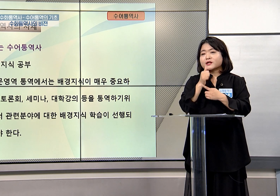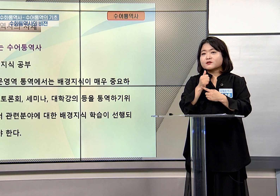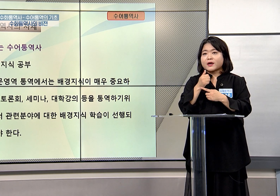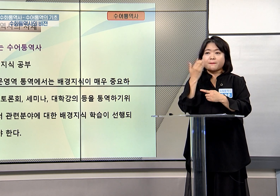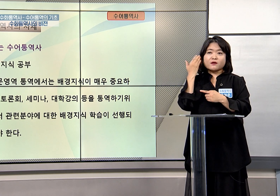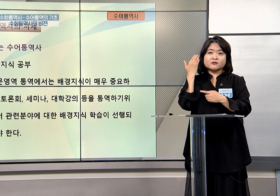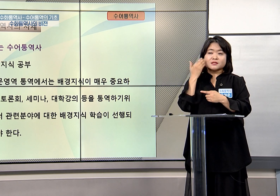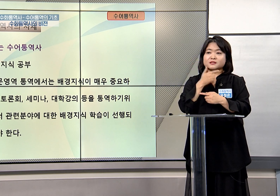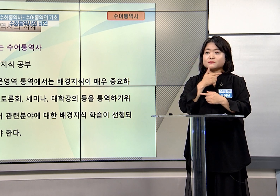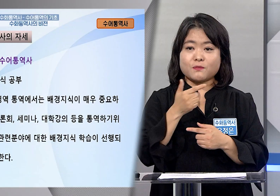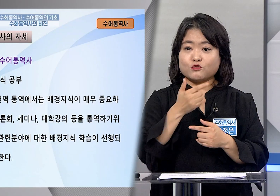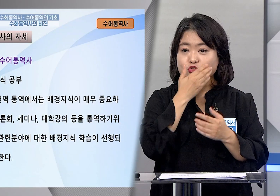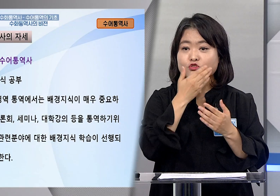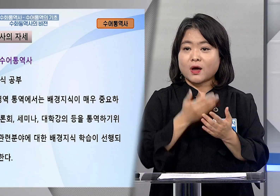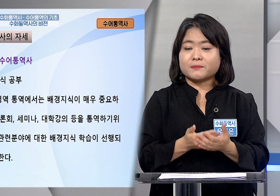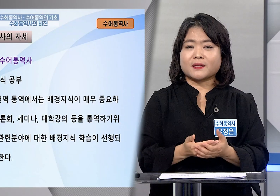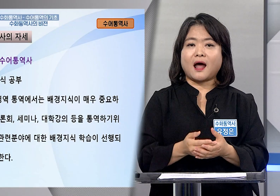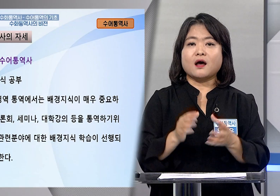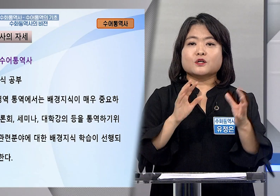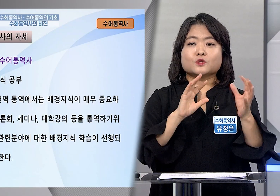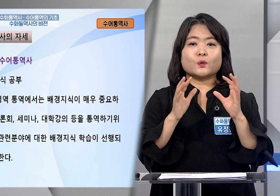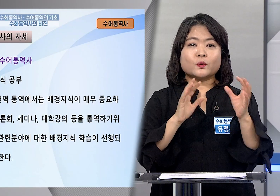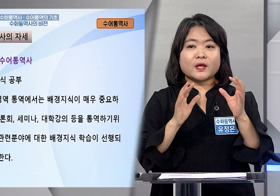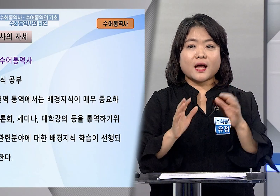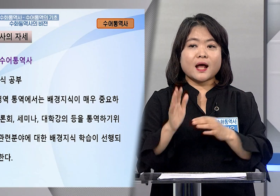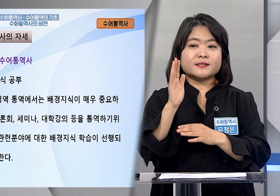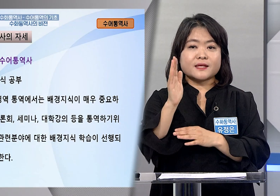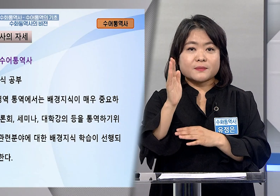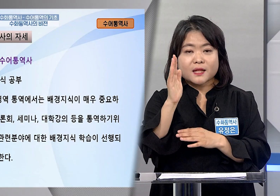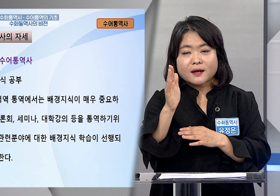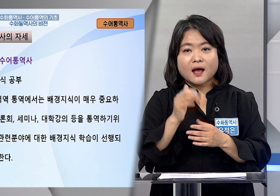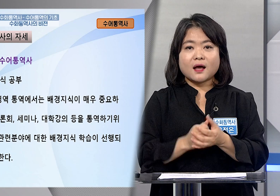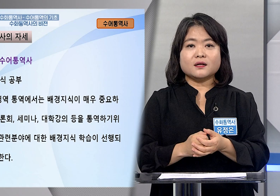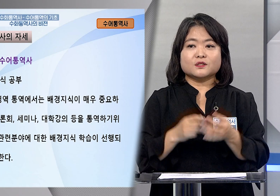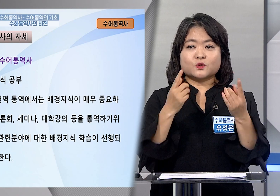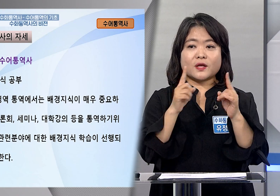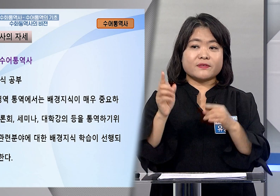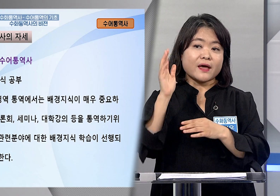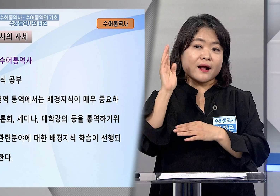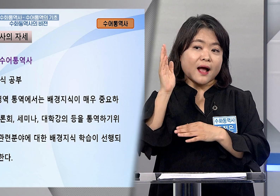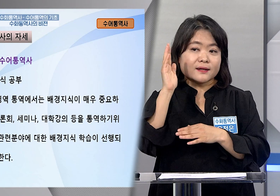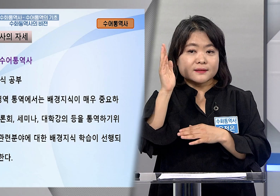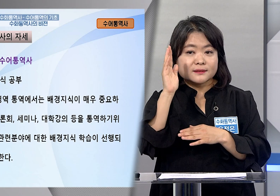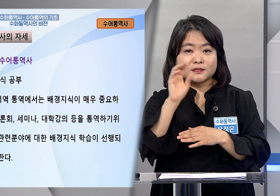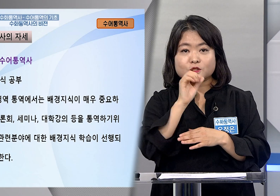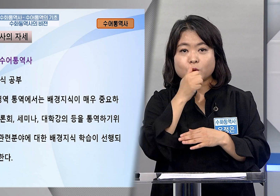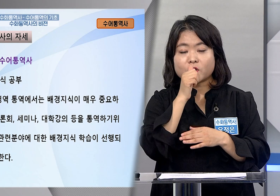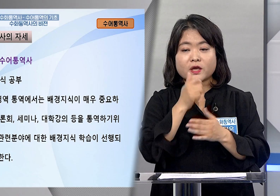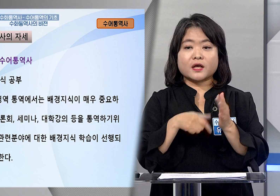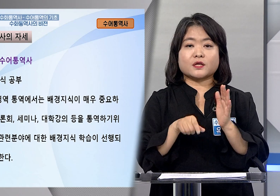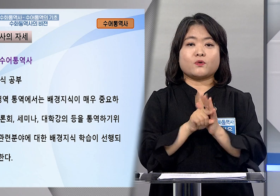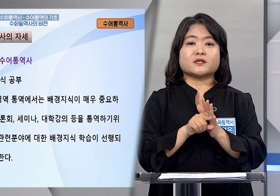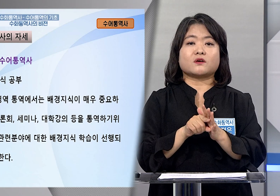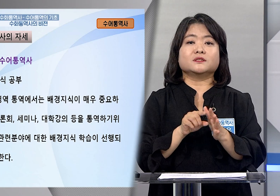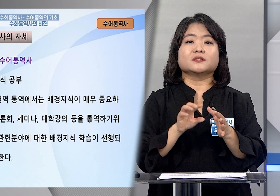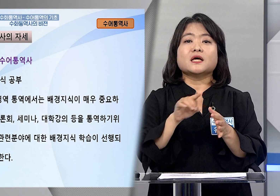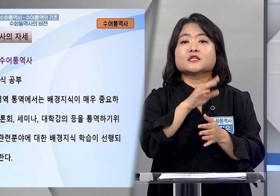통역에서의 배경 지식은 매우 중요합니다. 토론회나 세미나나 또한 대학 강의 등을 통역하기 위해서는 그